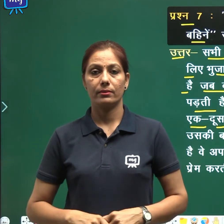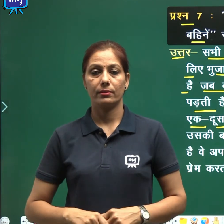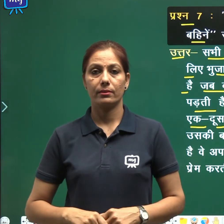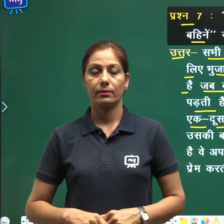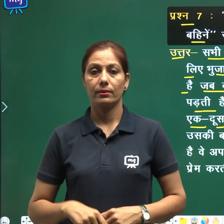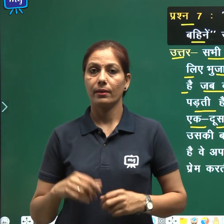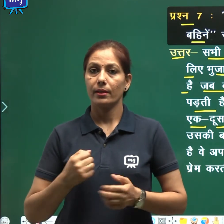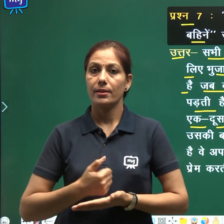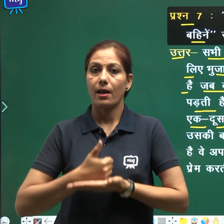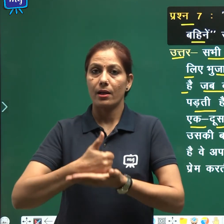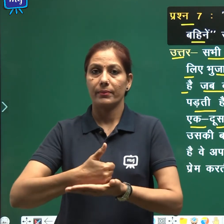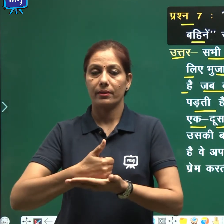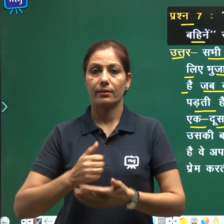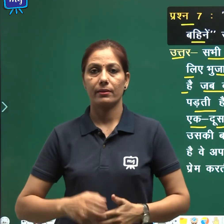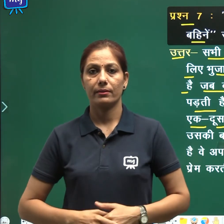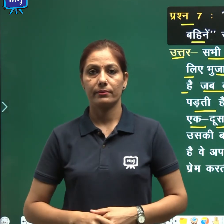साथ देते हैं।